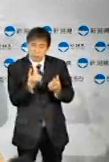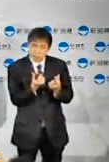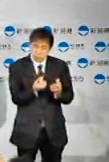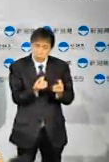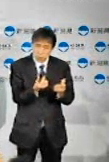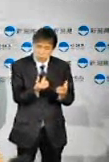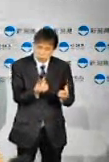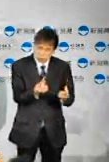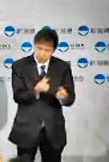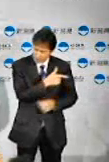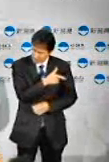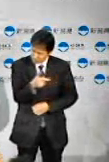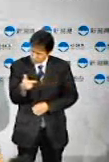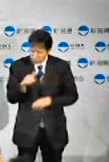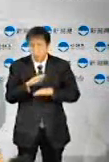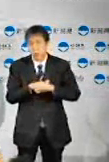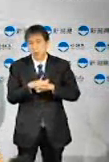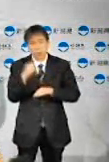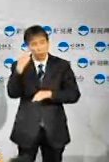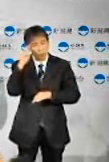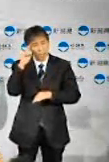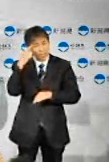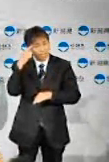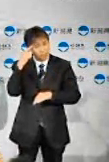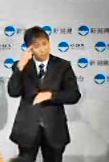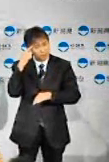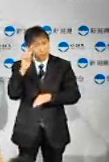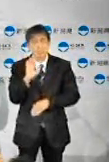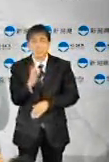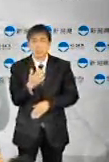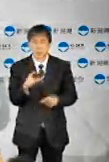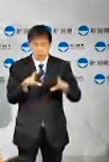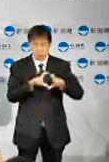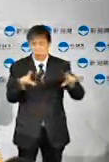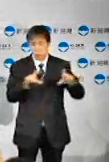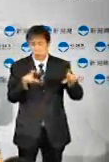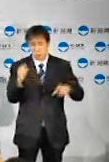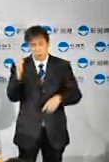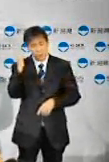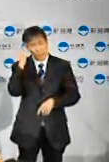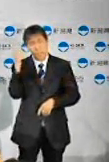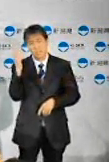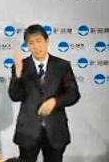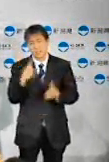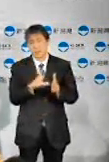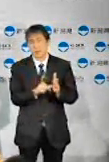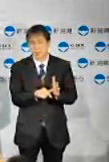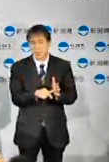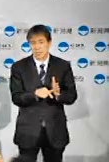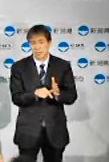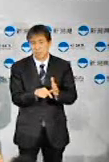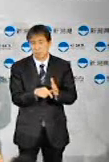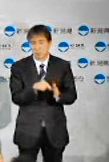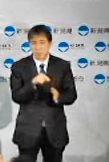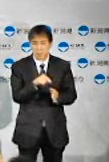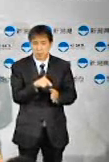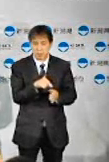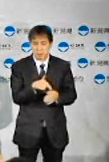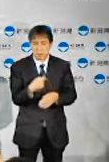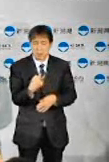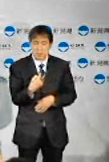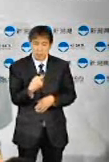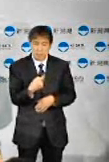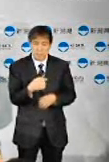なことが考えられるけれども、おっしゃる普通の感覚では存在をかけるという